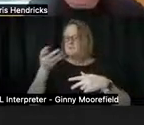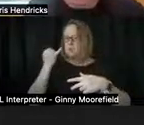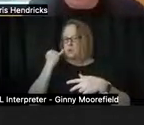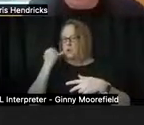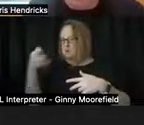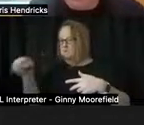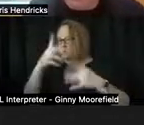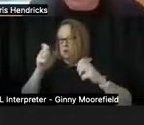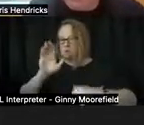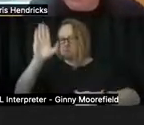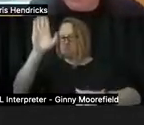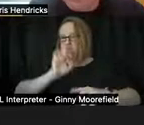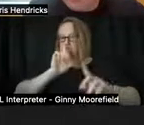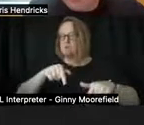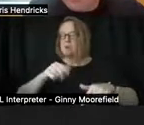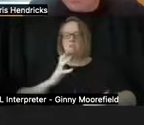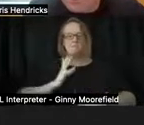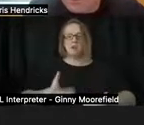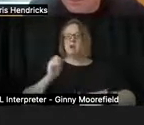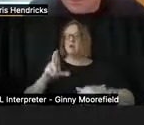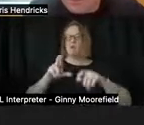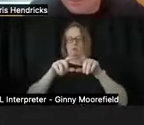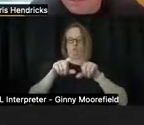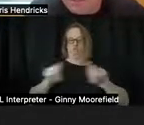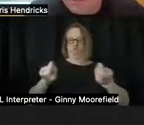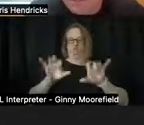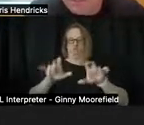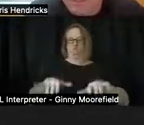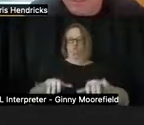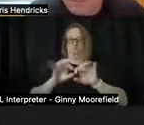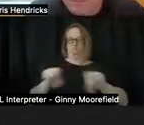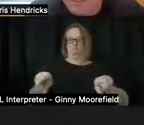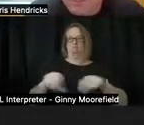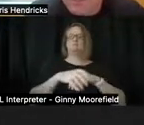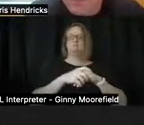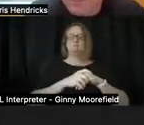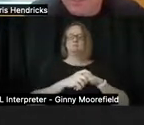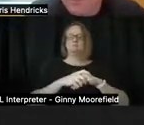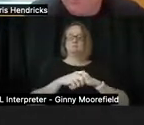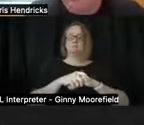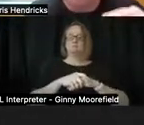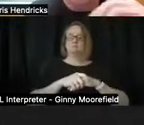si alguien quiere abrir el micro quiere responder eso también es perfecto